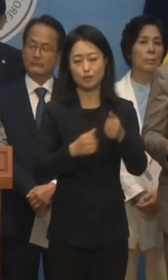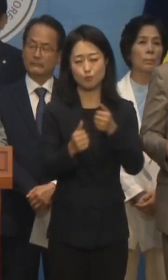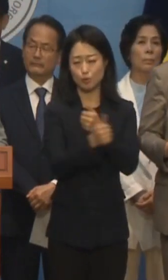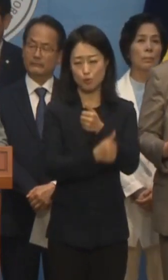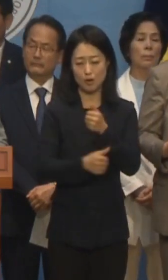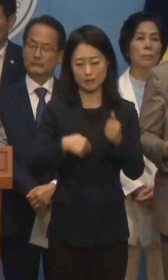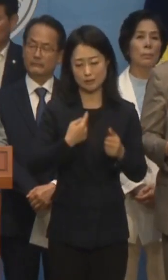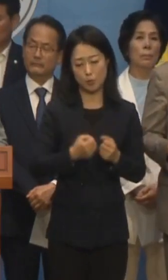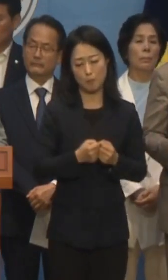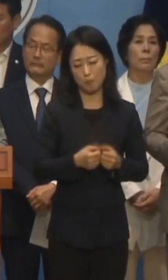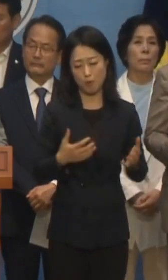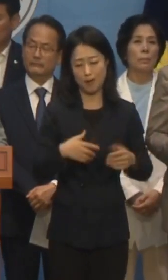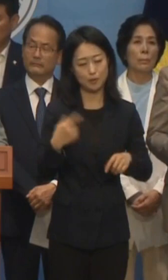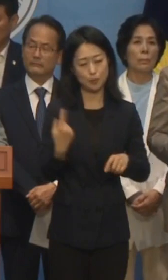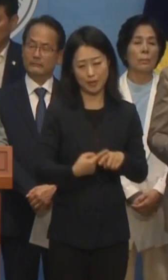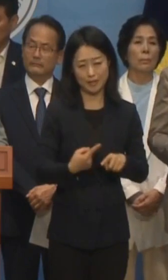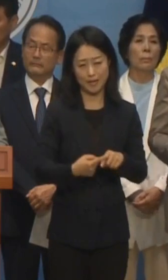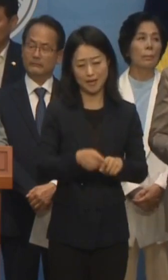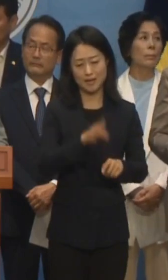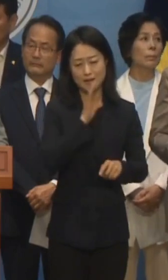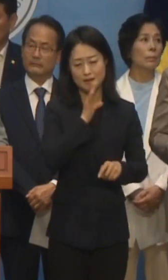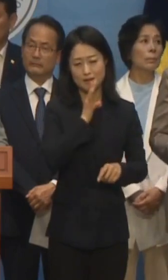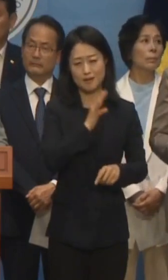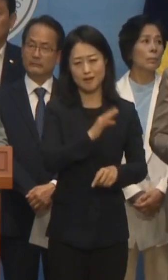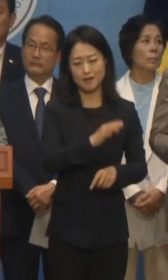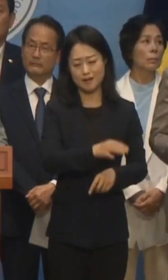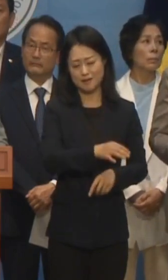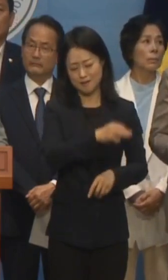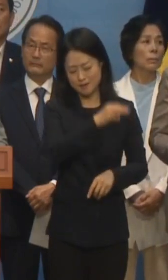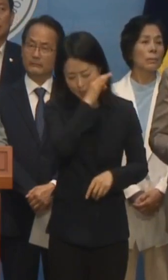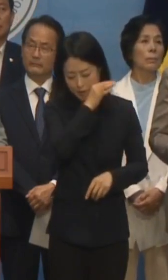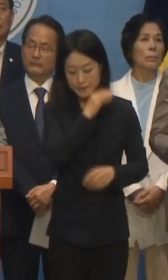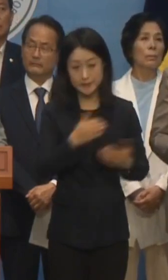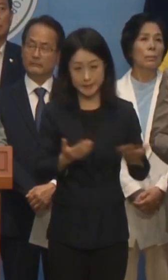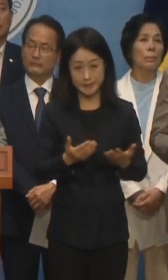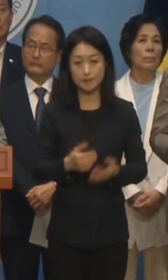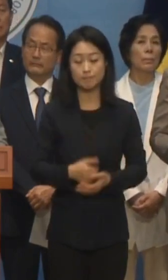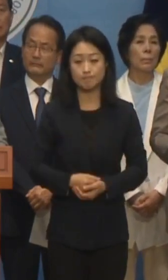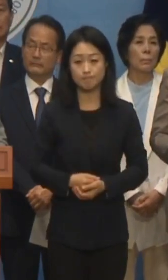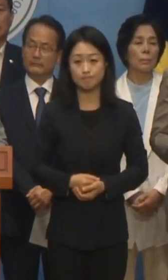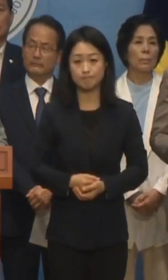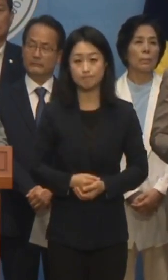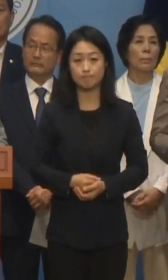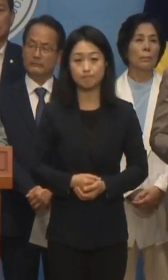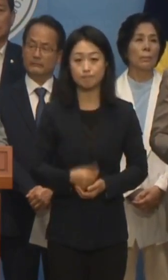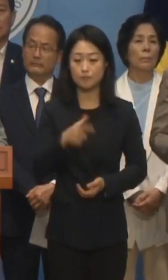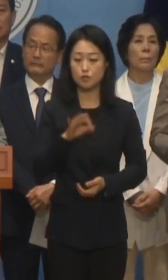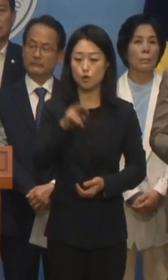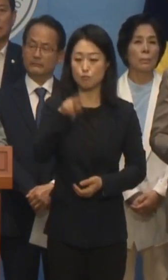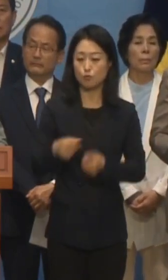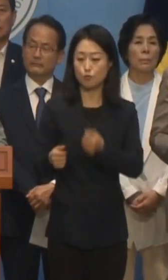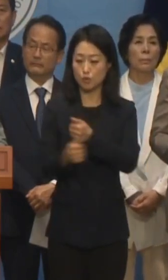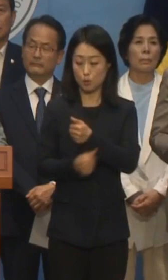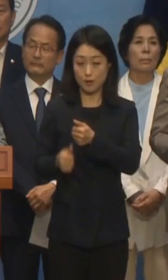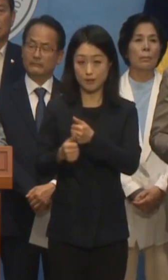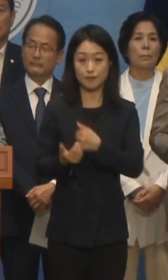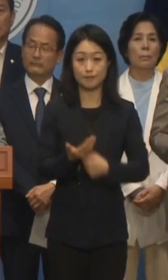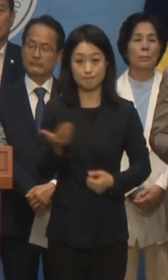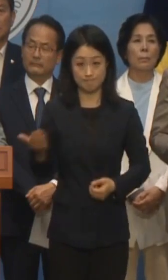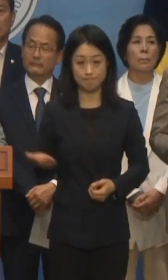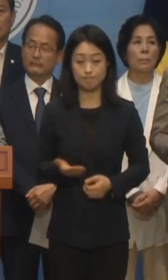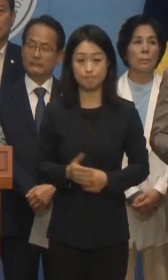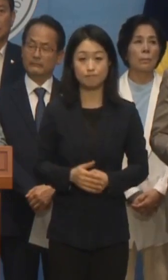자폭을 선택했습니다. 참으로 개탄스러운 일입니다. 정무위원회 야3당 의원들은